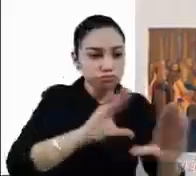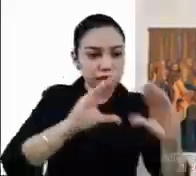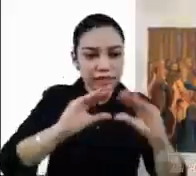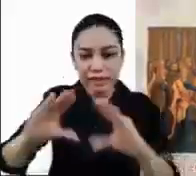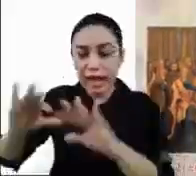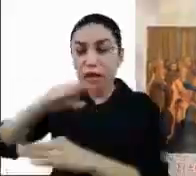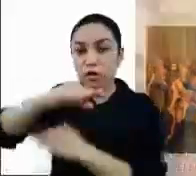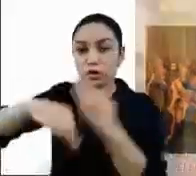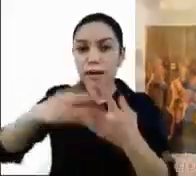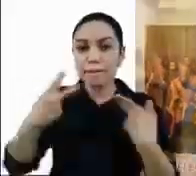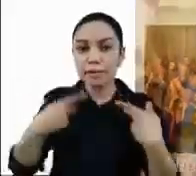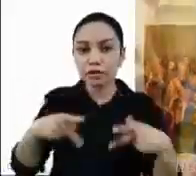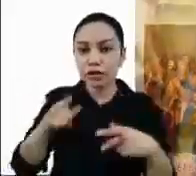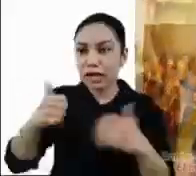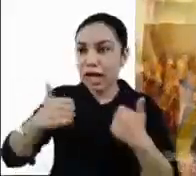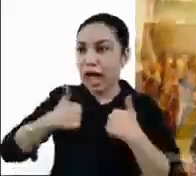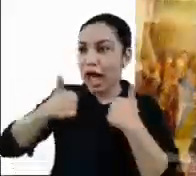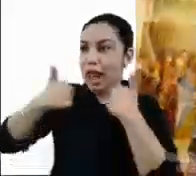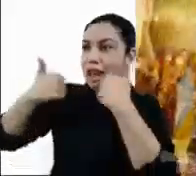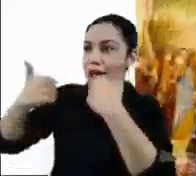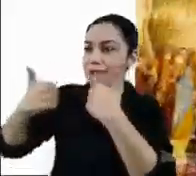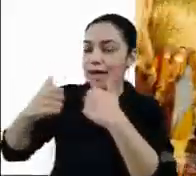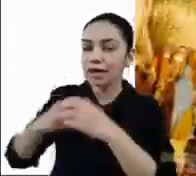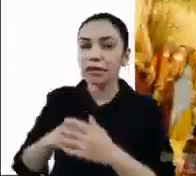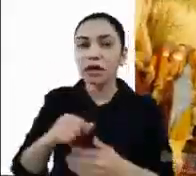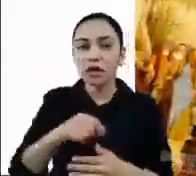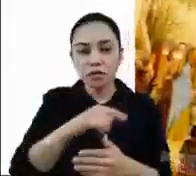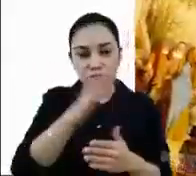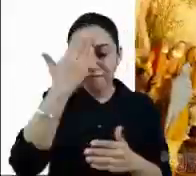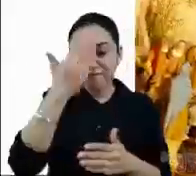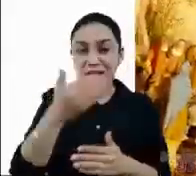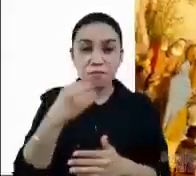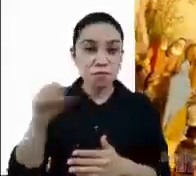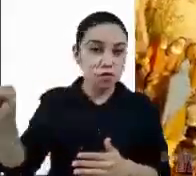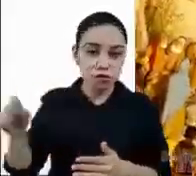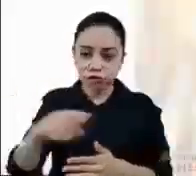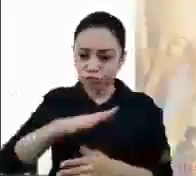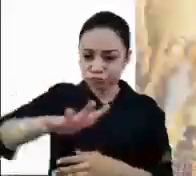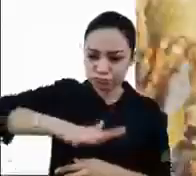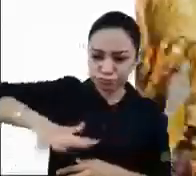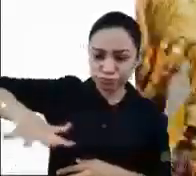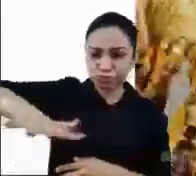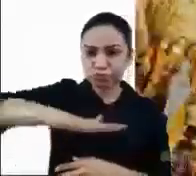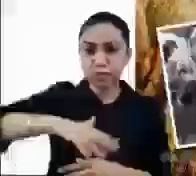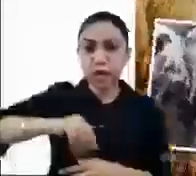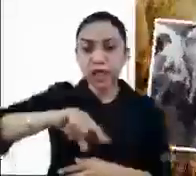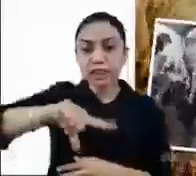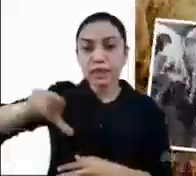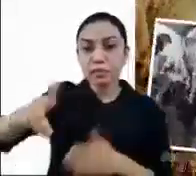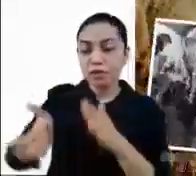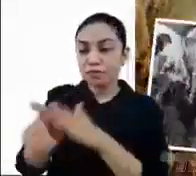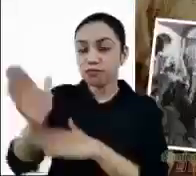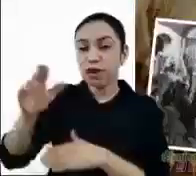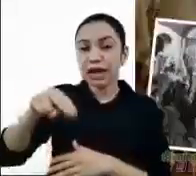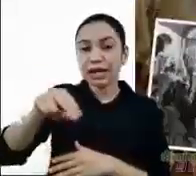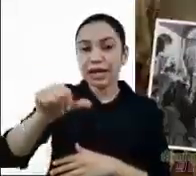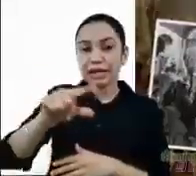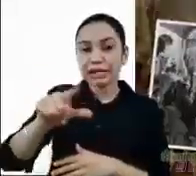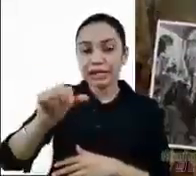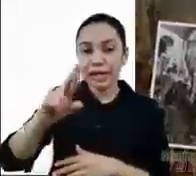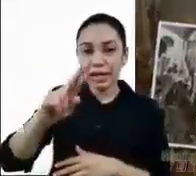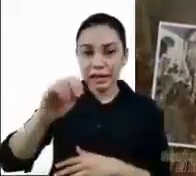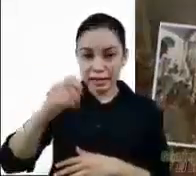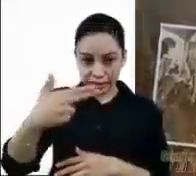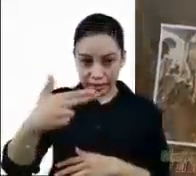la región. Fue también a Nazaret, donde se había criado. Entró en la sinagoga como era su costumbre hacerlo